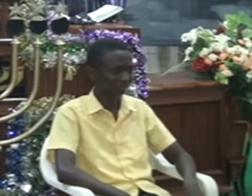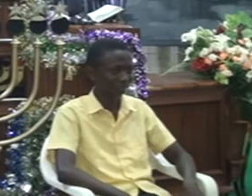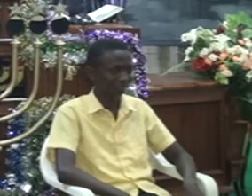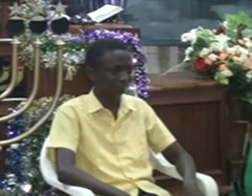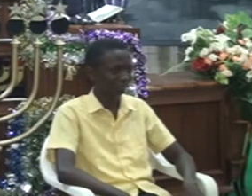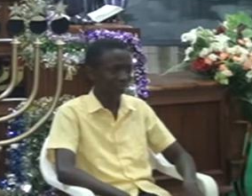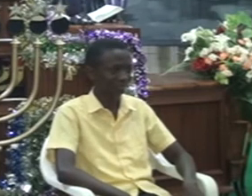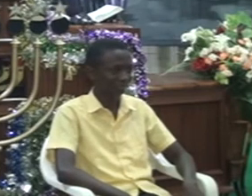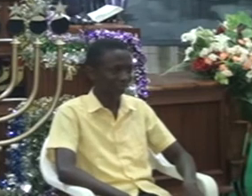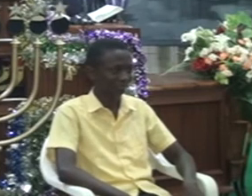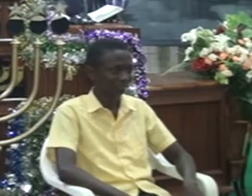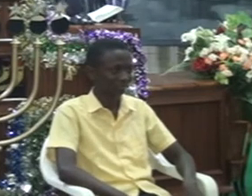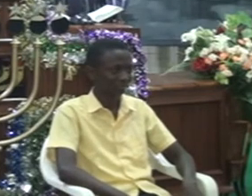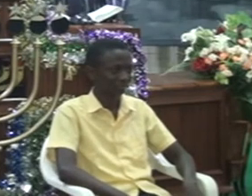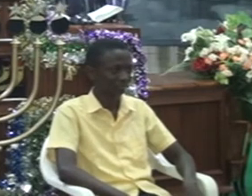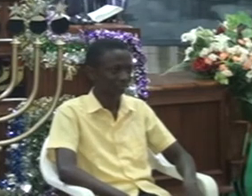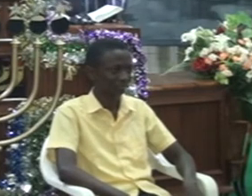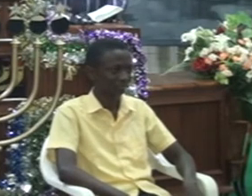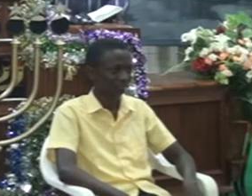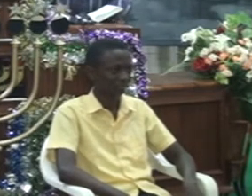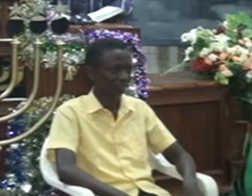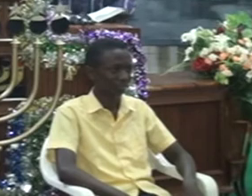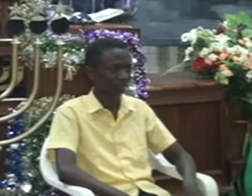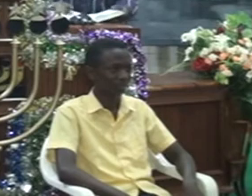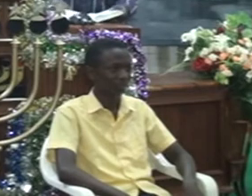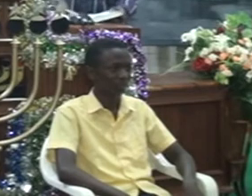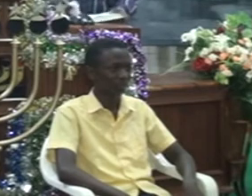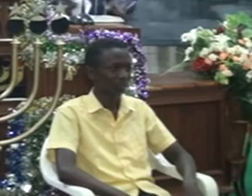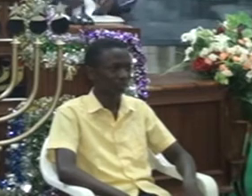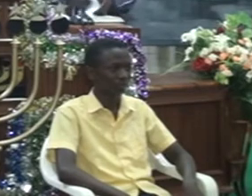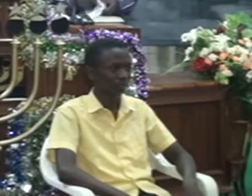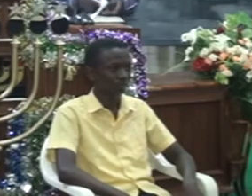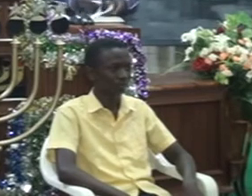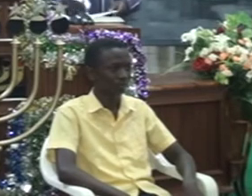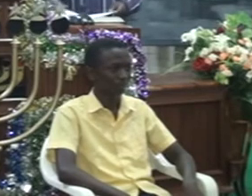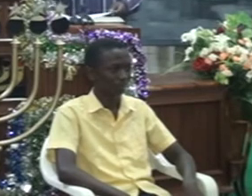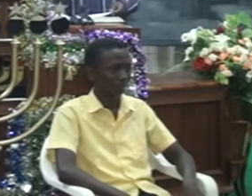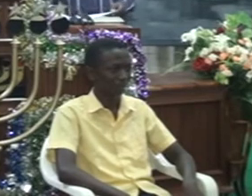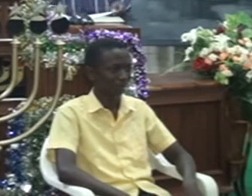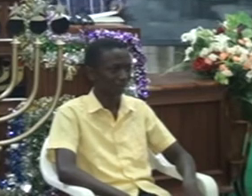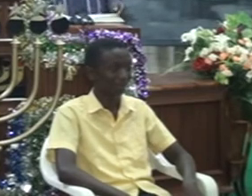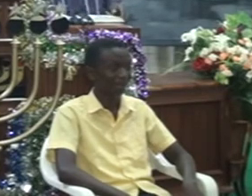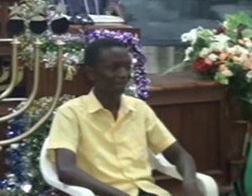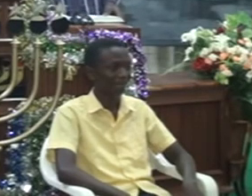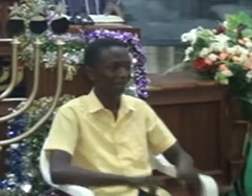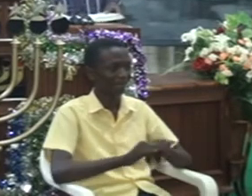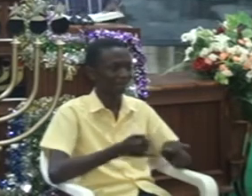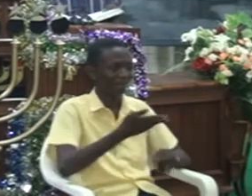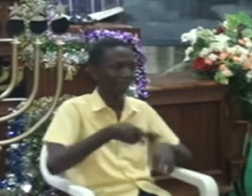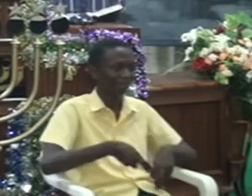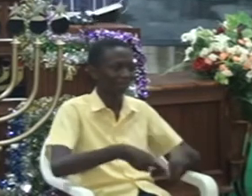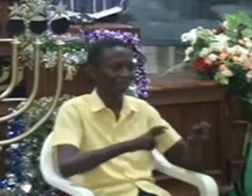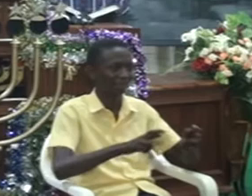wasafiri. Hata wapumbafu hawatapotea katika njia ile. Sur cette